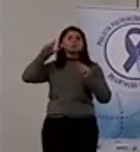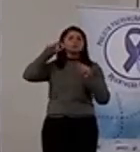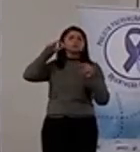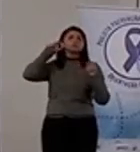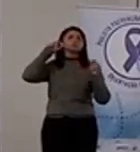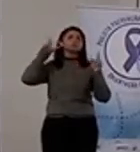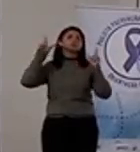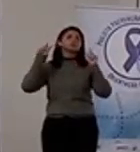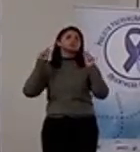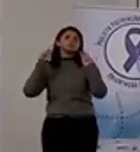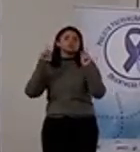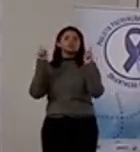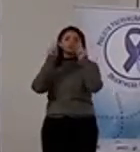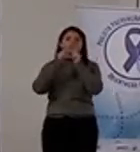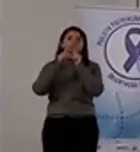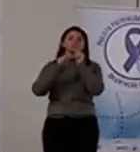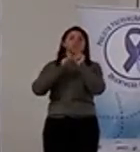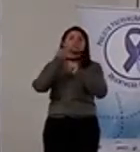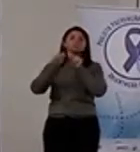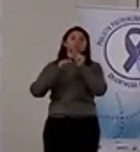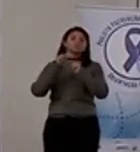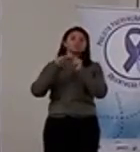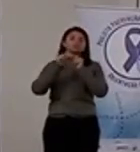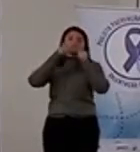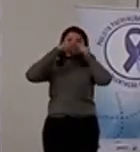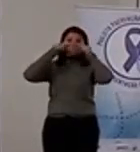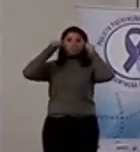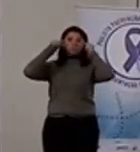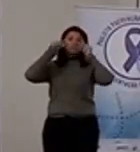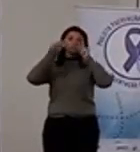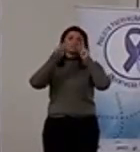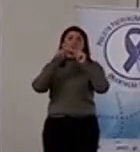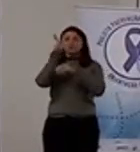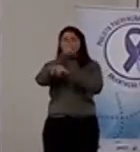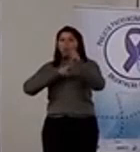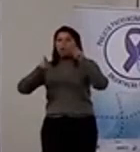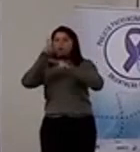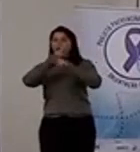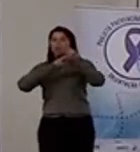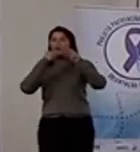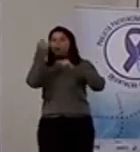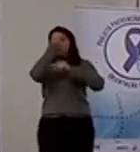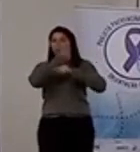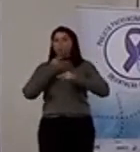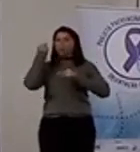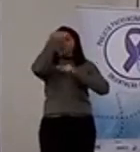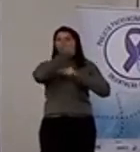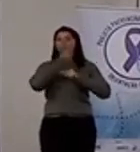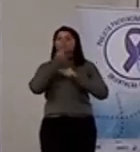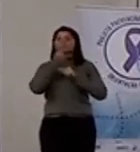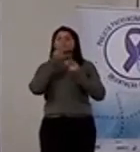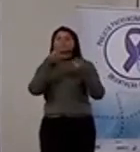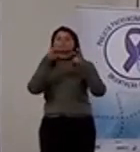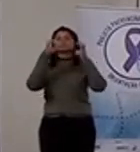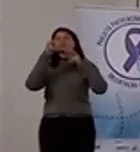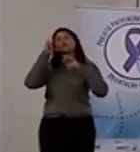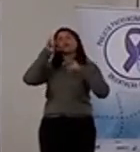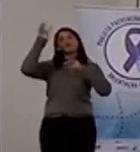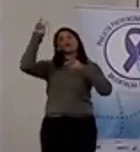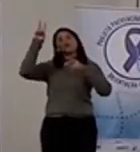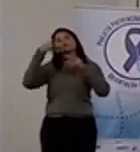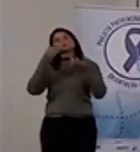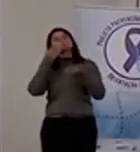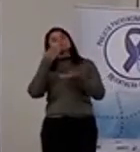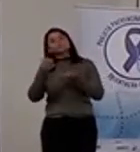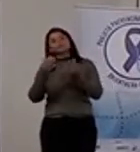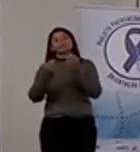olhos mais proeminentes. Então, muitas vezes, você olhando o rosto da criança, você lembra, ó, ele lembra tal síndrome, então eu vou pedir tais e tais testes.